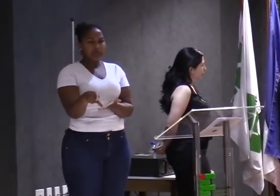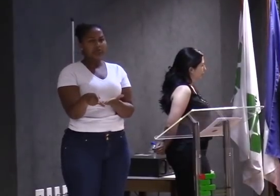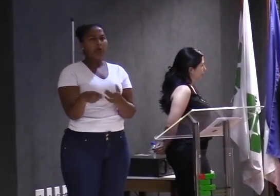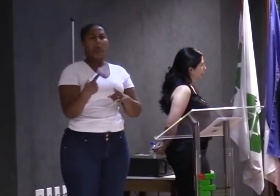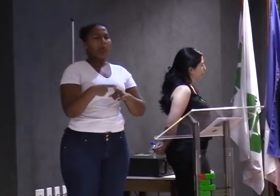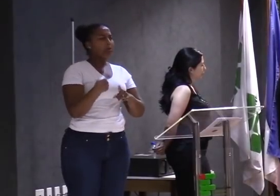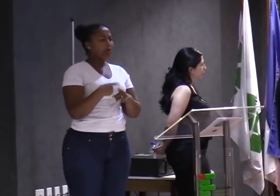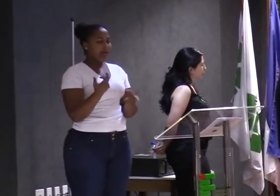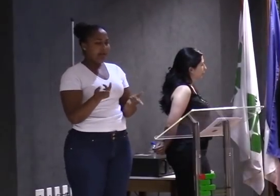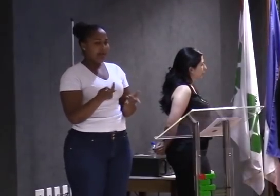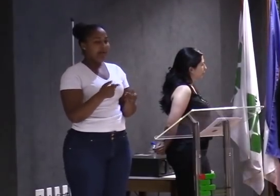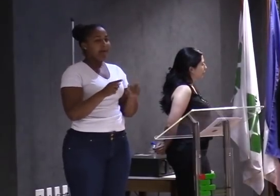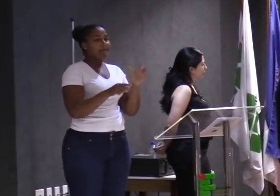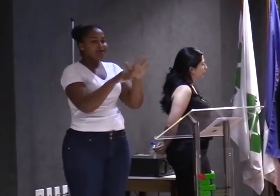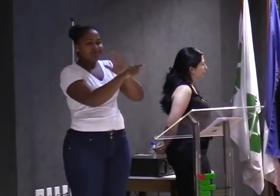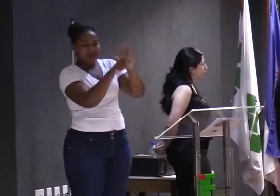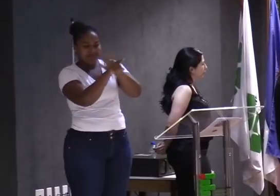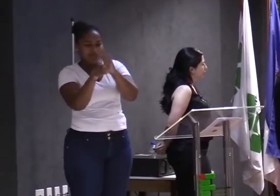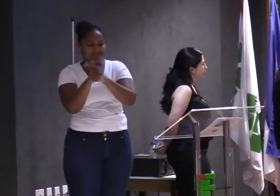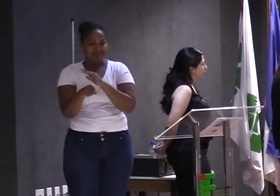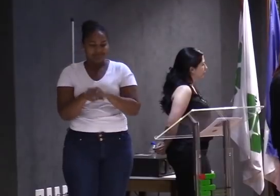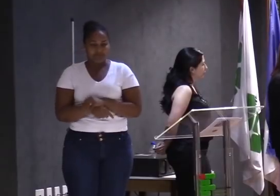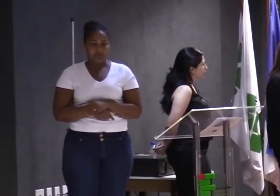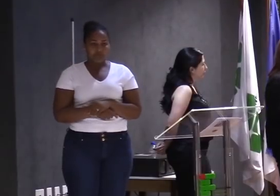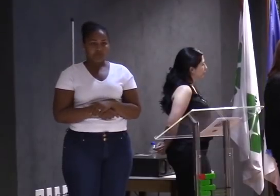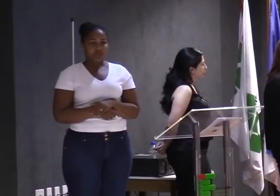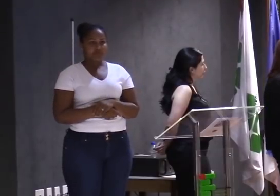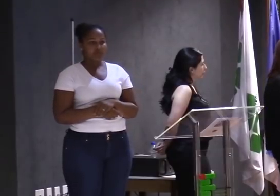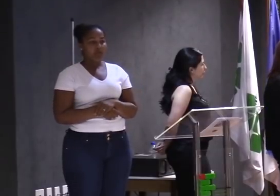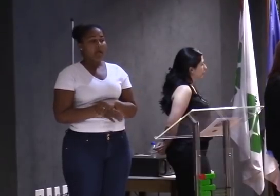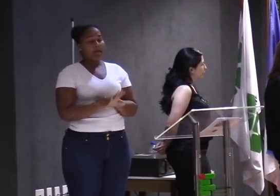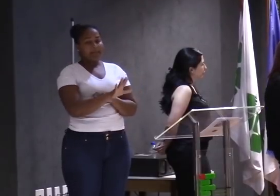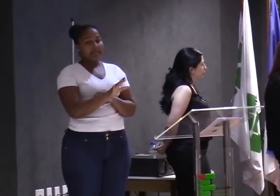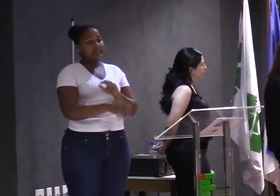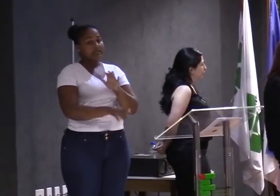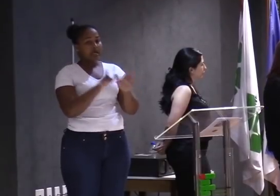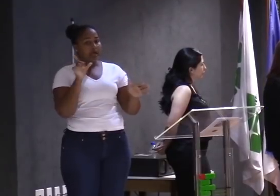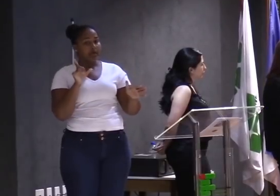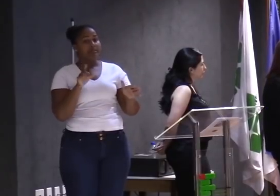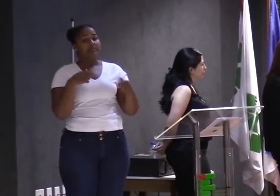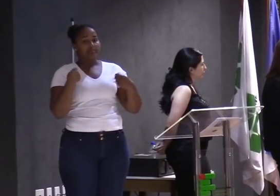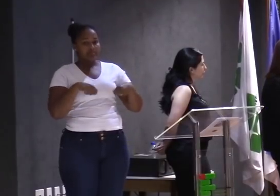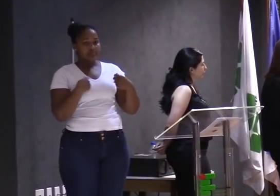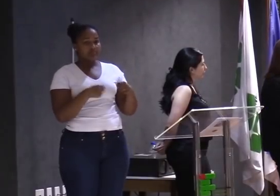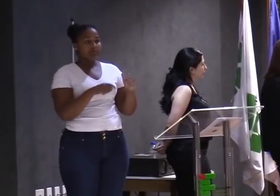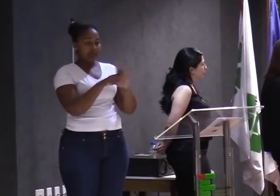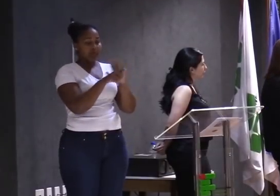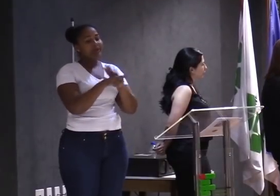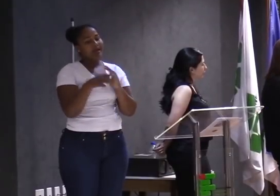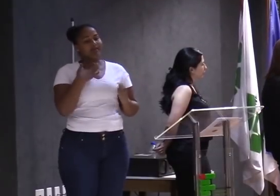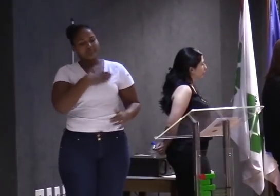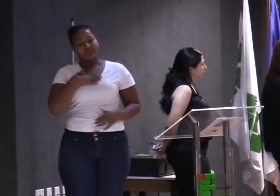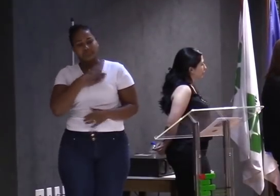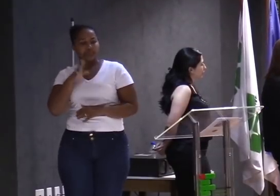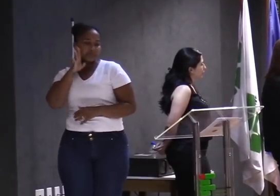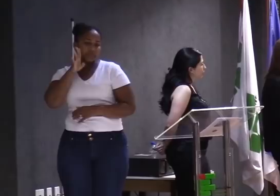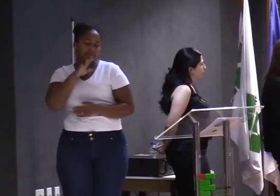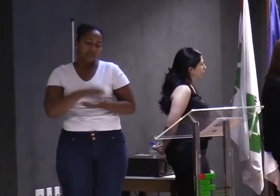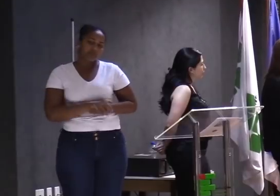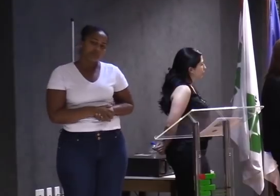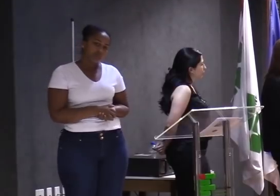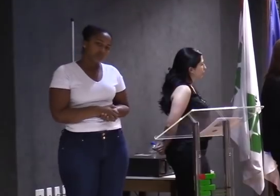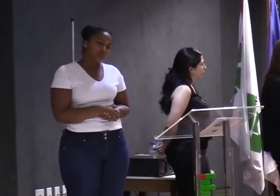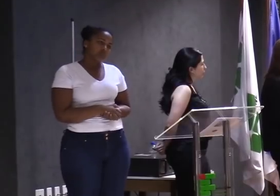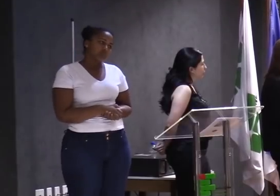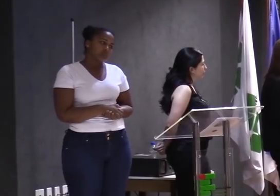fazem prática. Só o professor Rosângela e o professor Ivanildo que faz. E aí foi legal, porque gerou um